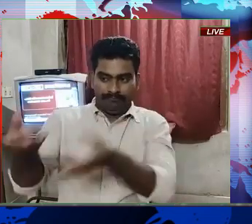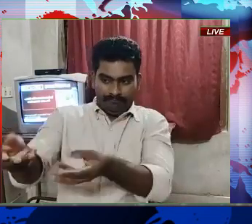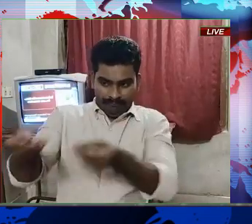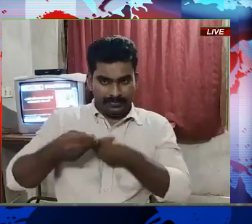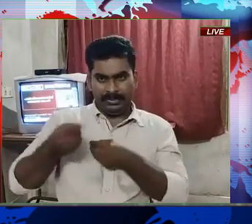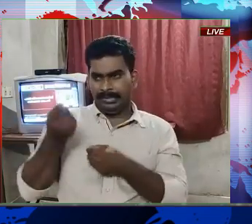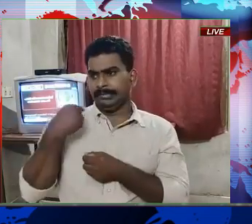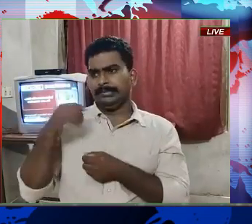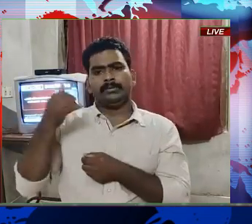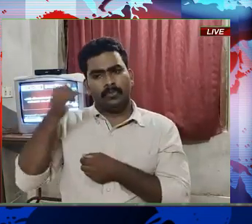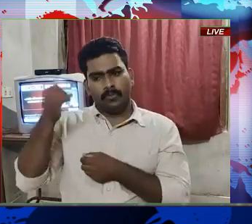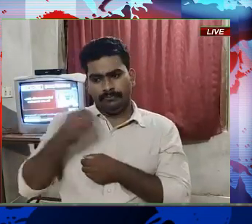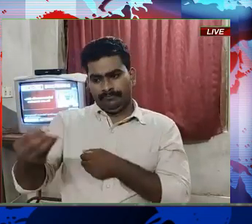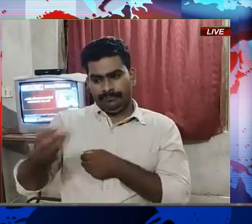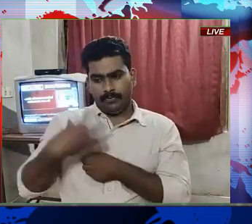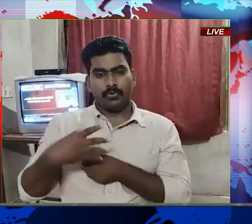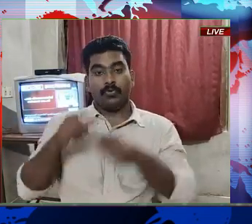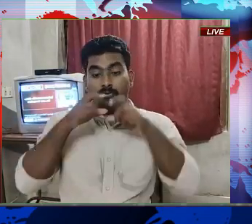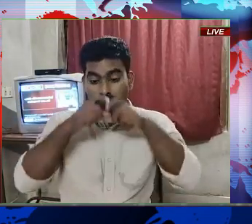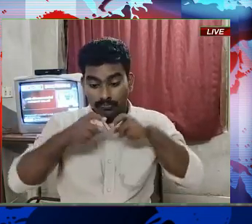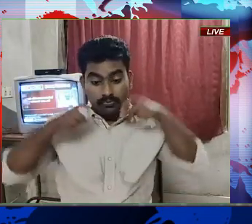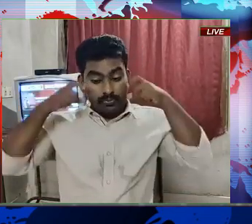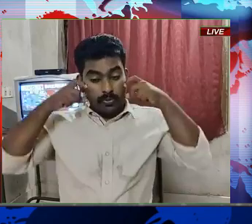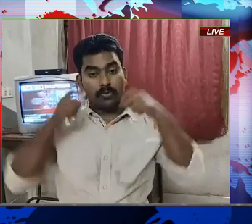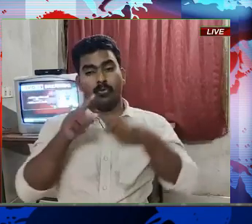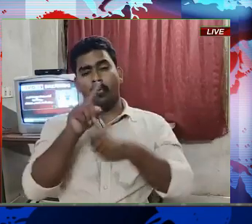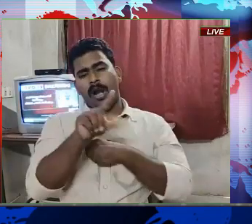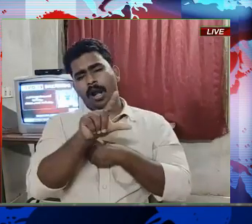ആ മന്ത്രിസഭാ യോഗത്തിൽ ഒരു പ്രധാന തീരുമാനമെടുത്തു.